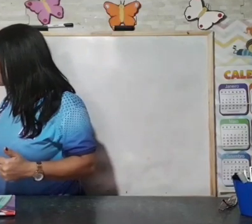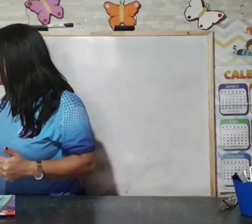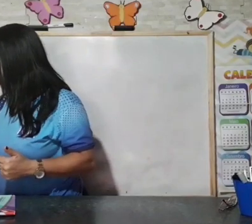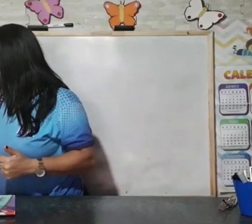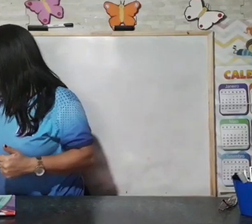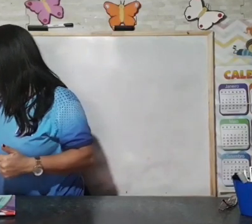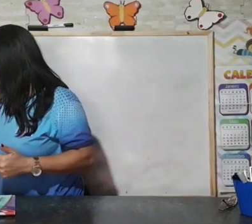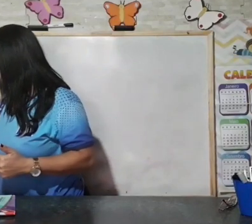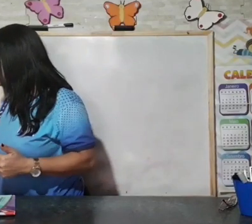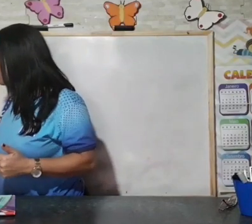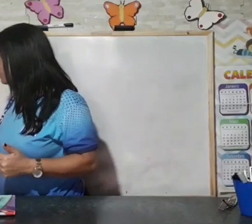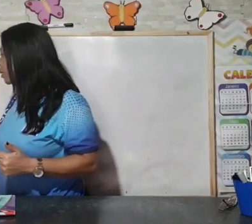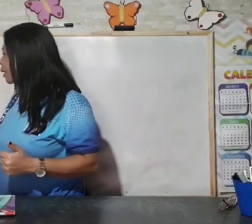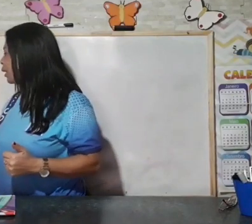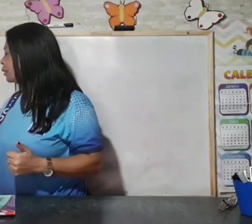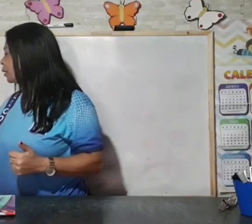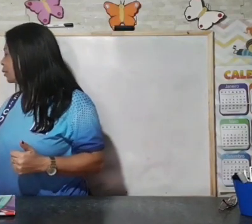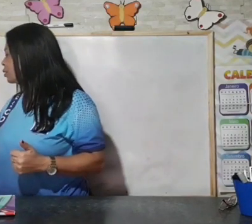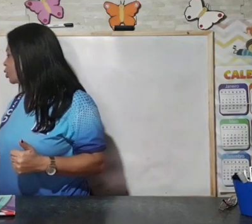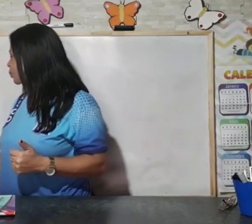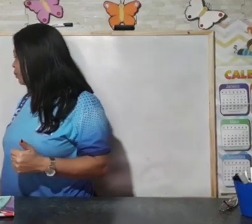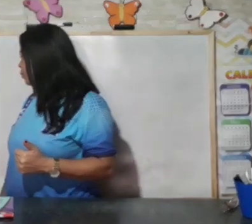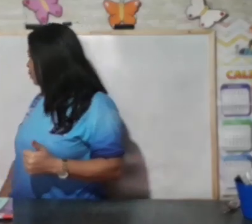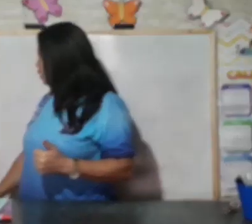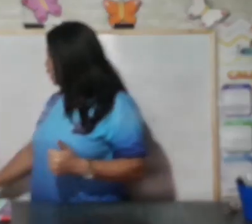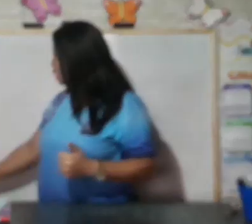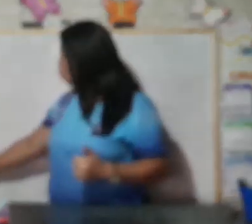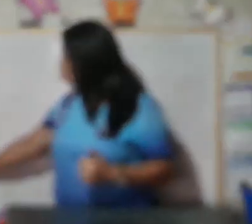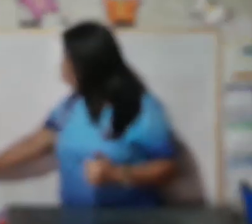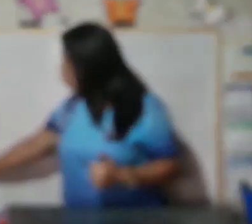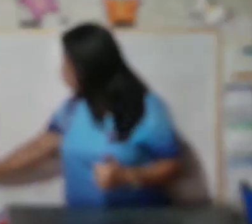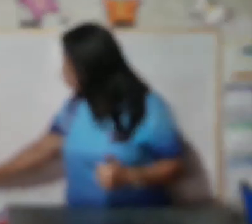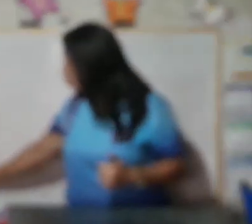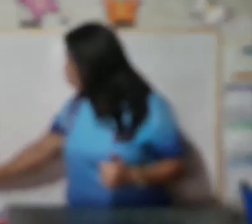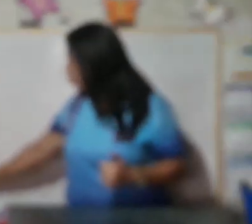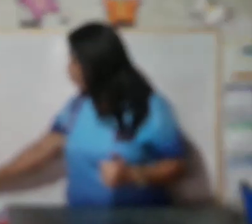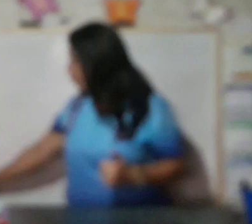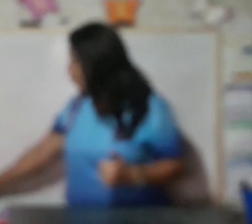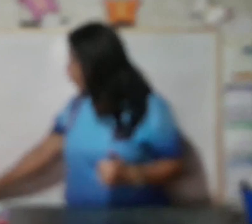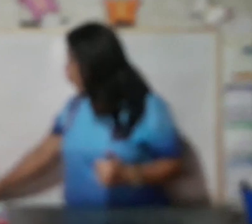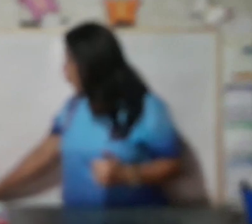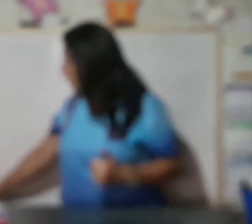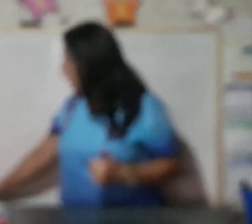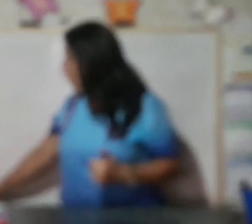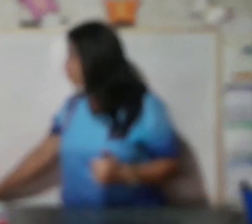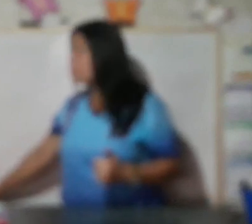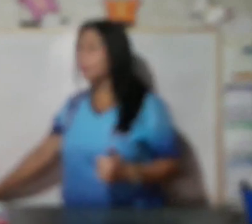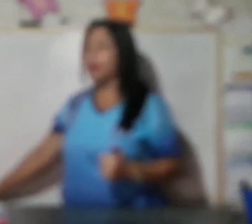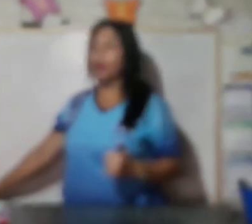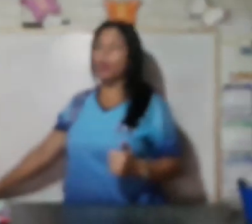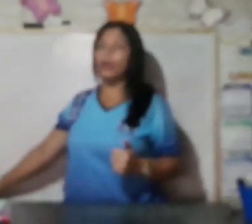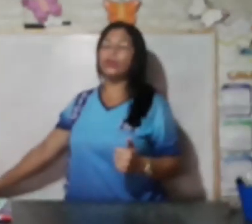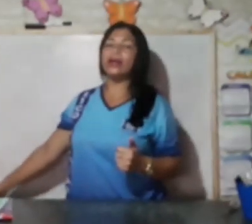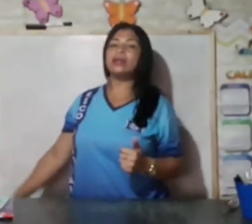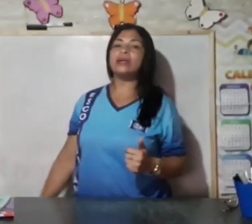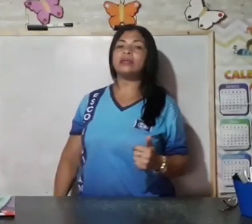brincadeiras, tá vendo? Brincadeiras. O socorro em primeiro lugar. Quando uma criança se